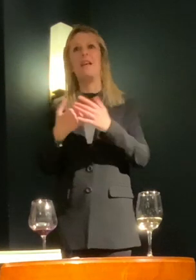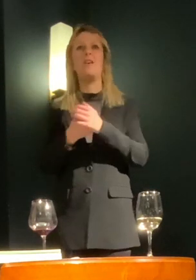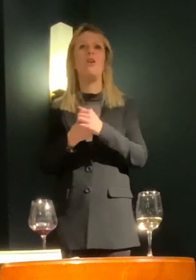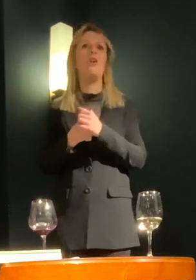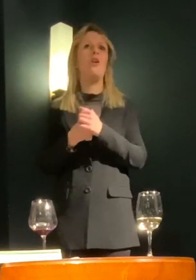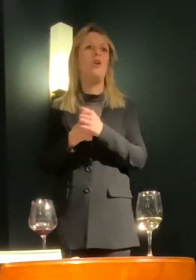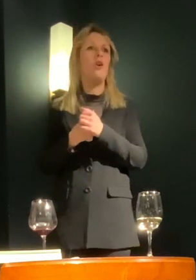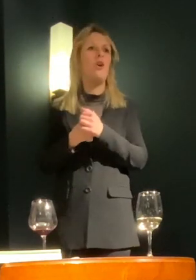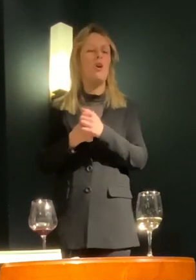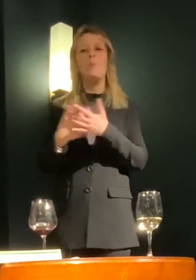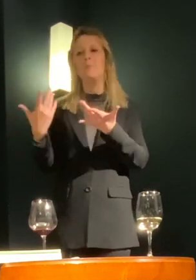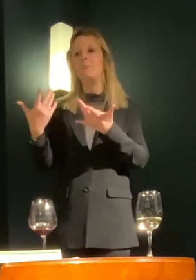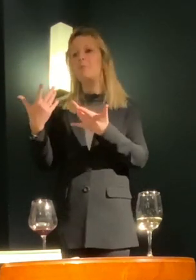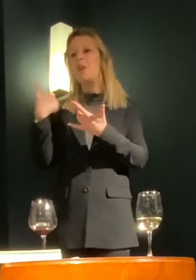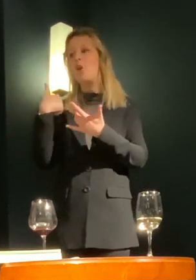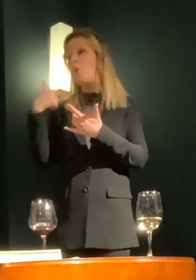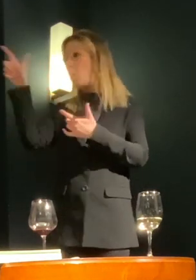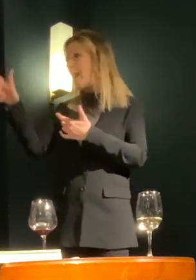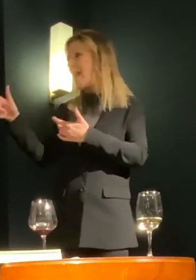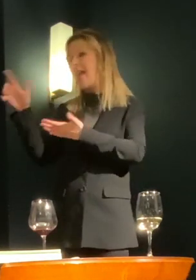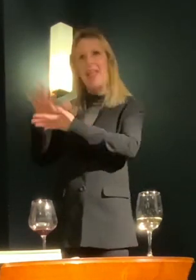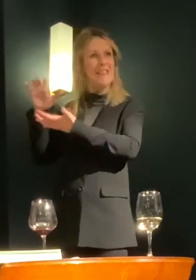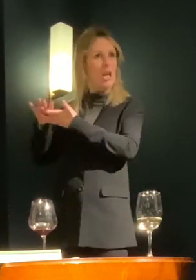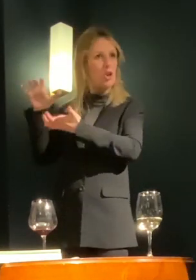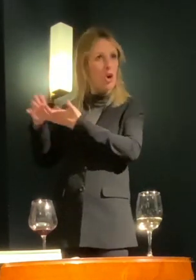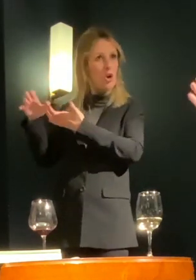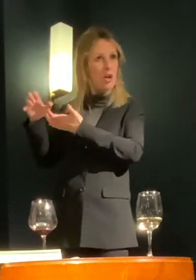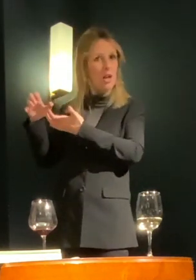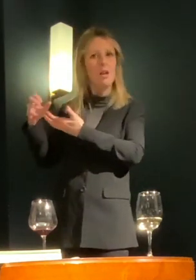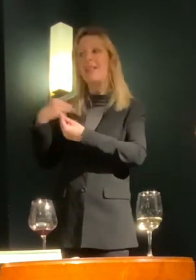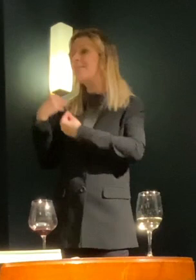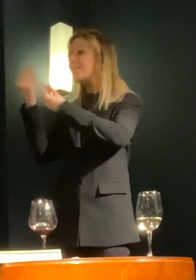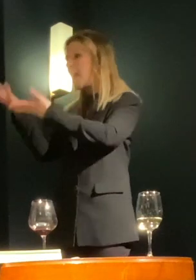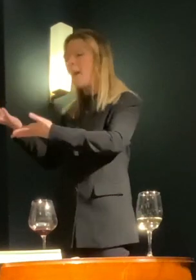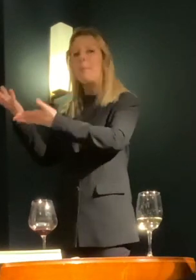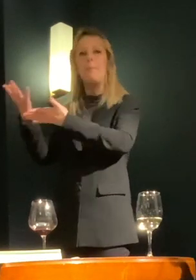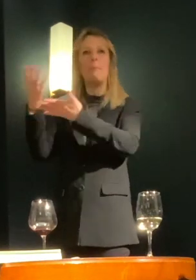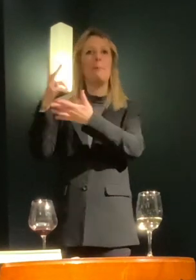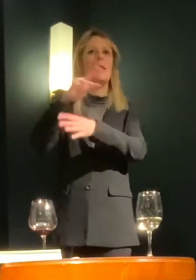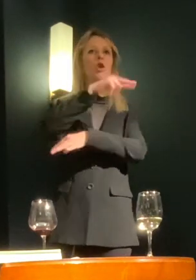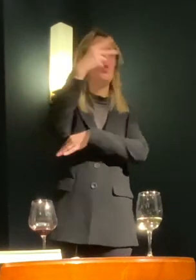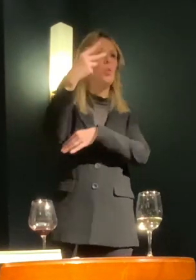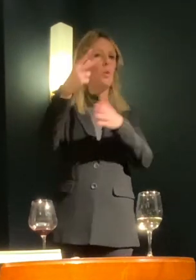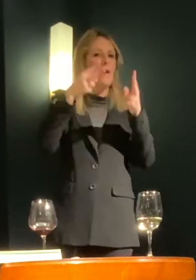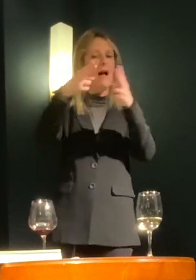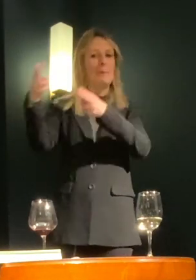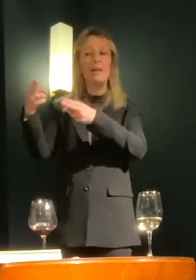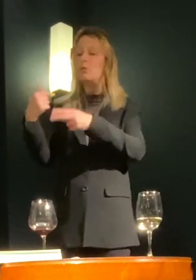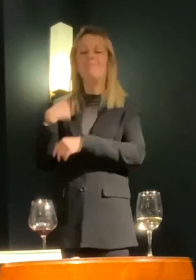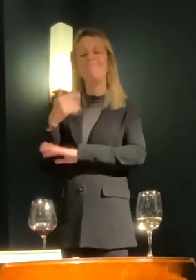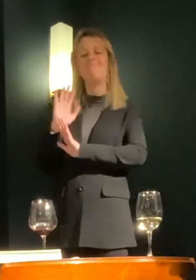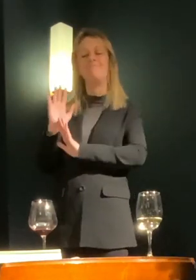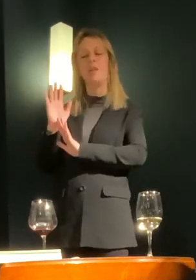diceva: consegnami i primi 2 capitoli. E io gli dicevo: no, perché se io non finisco tutta la struttura fino alla fine non so che scrivere,